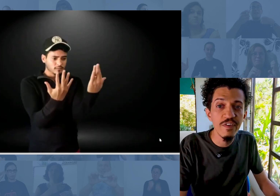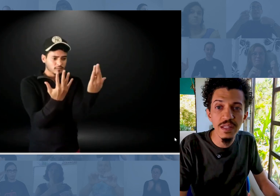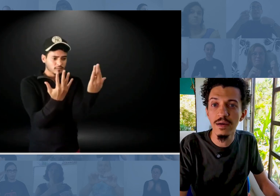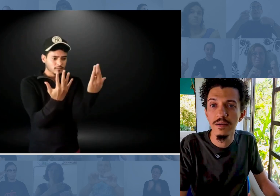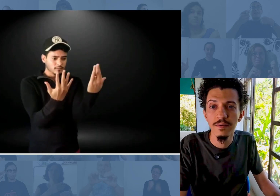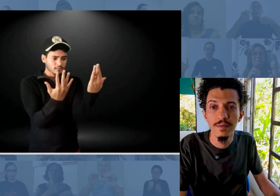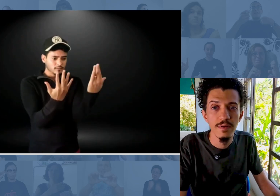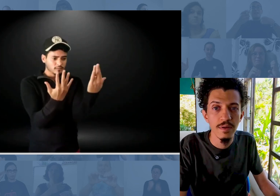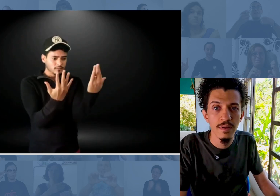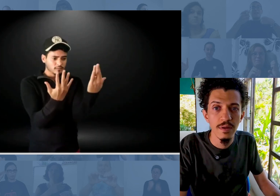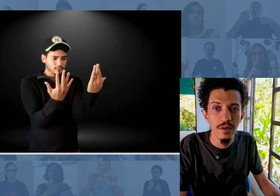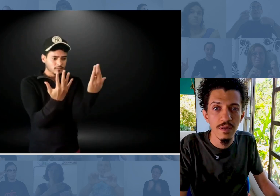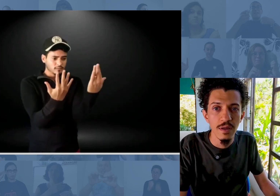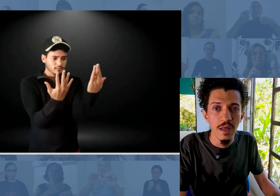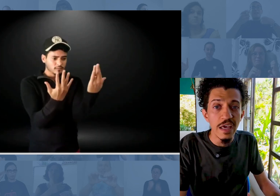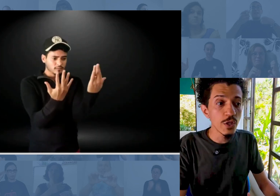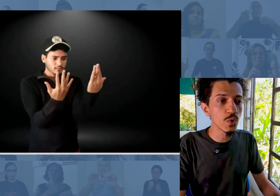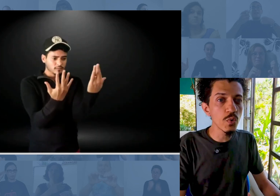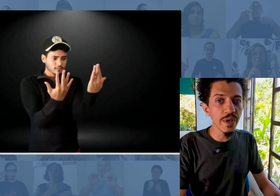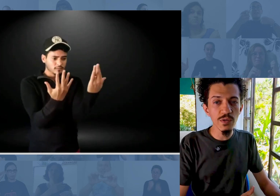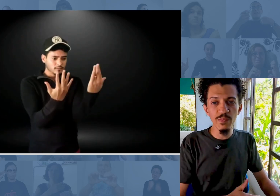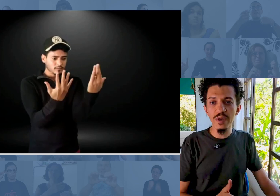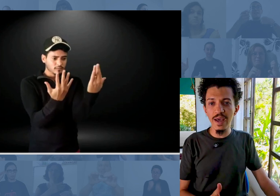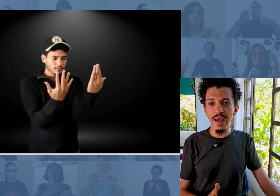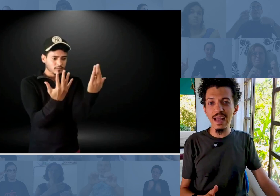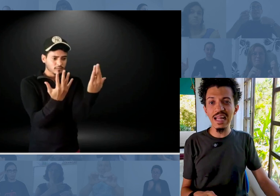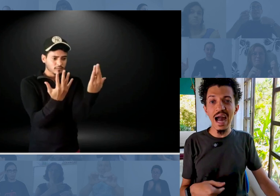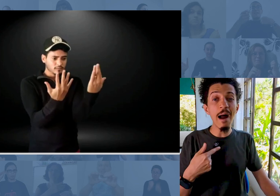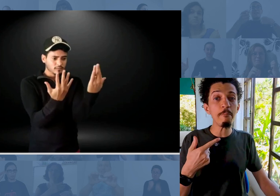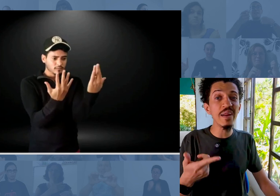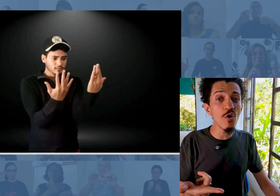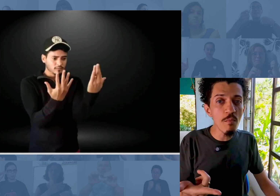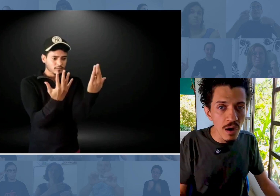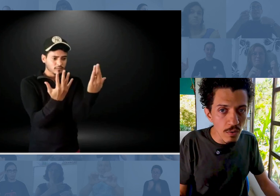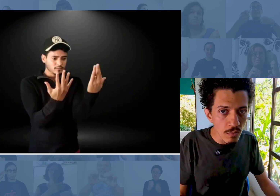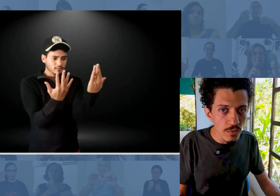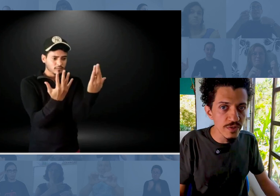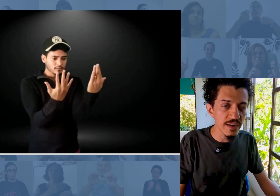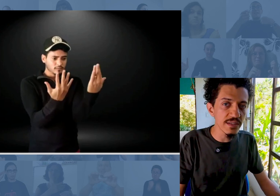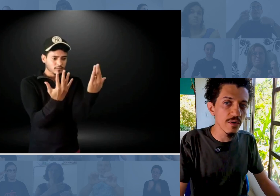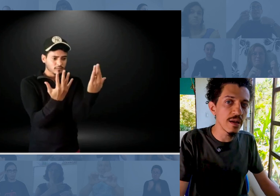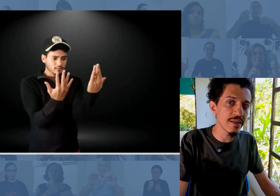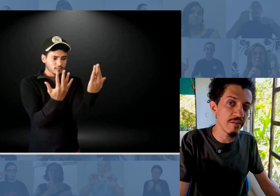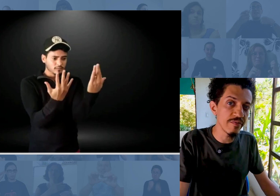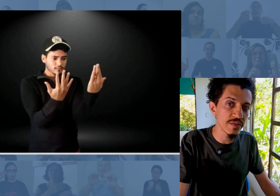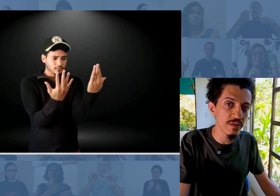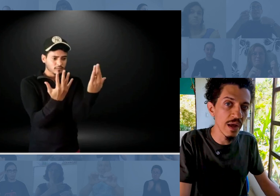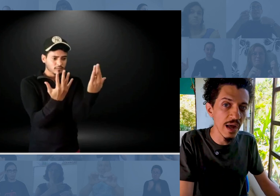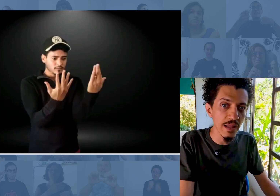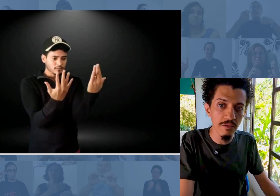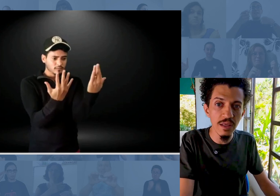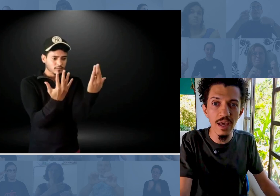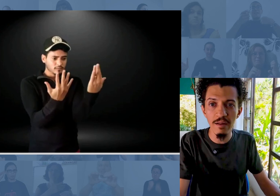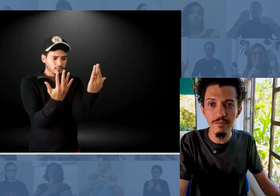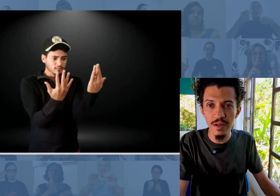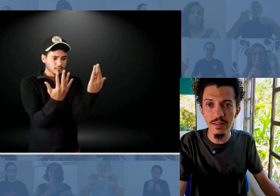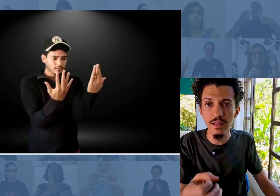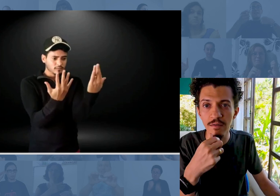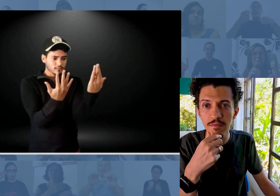Vida. E tudo isso porque ele abriu mão de fazer o que ele estava fazendo errado, que era ficar tentando